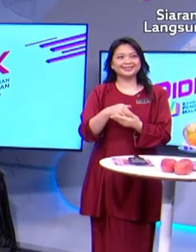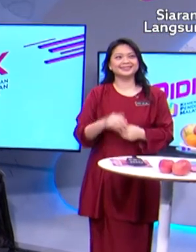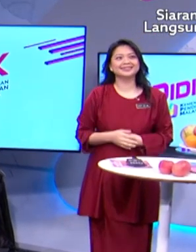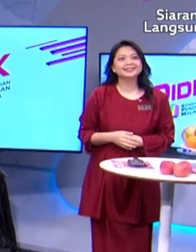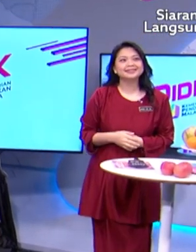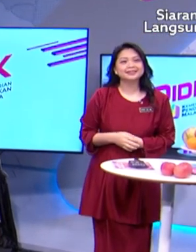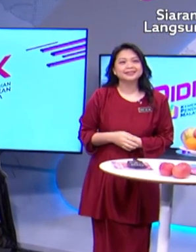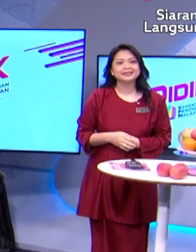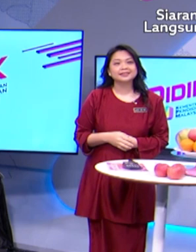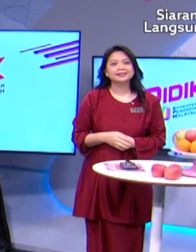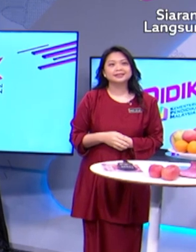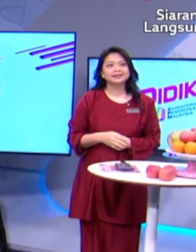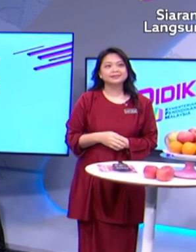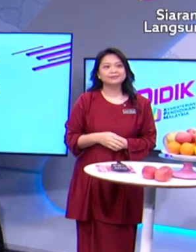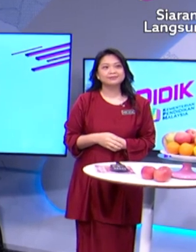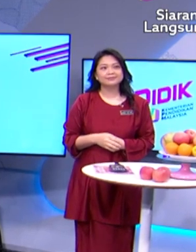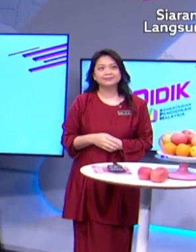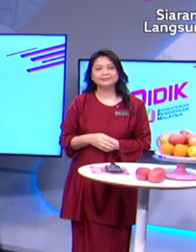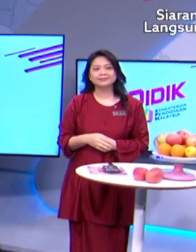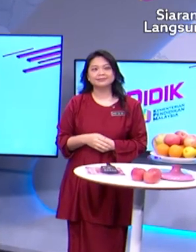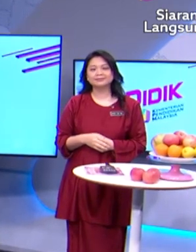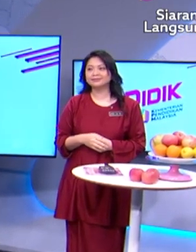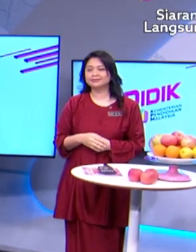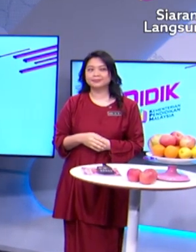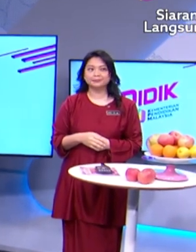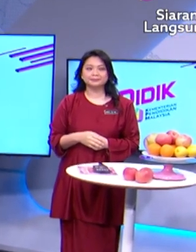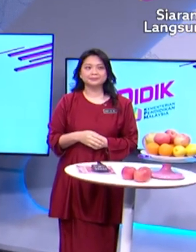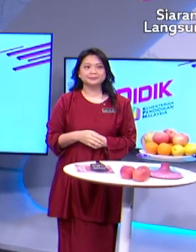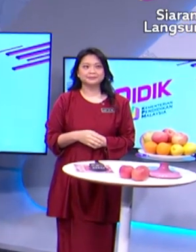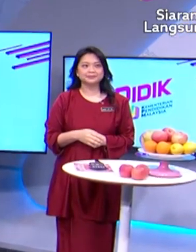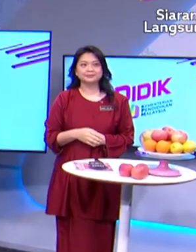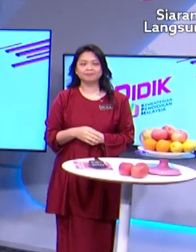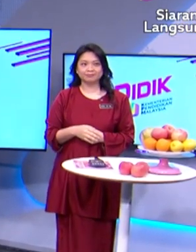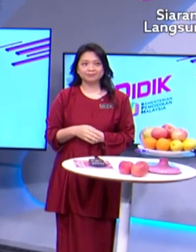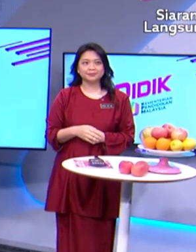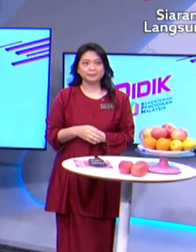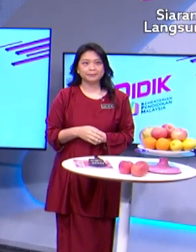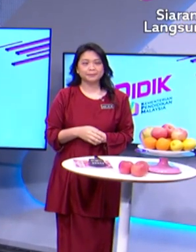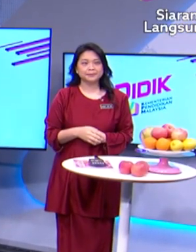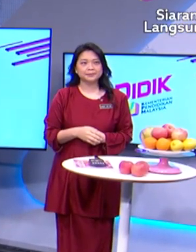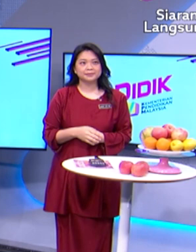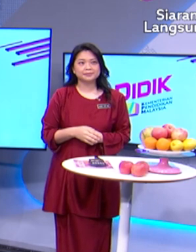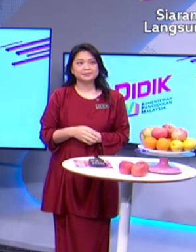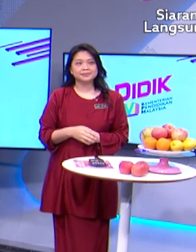Oke baiklah saya berkenalan dengan kawan-kawan kita di mana Cek Line akan bantu saya G Ayo kita ke perkenalkan diri masing-masing